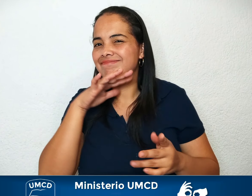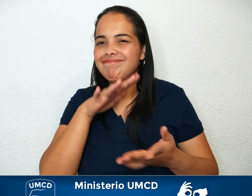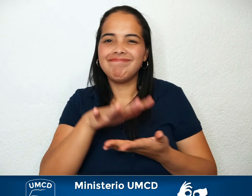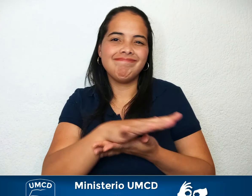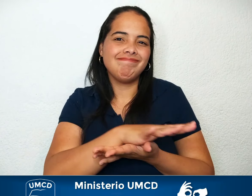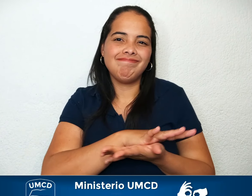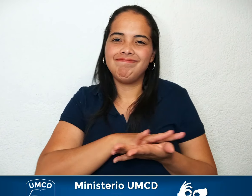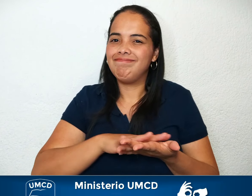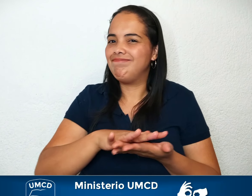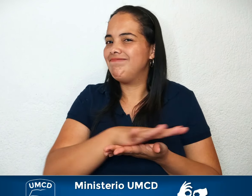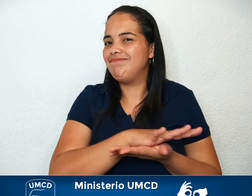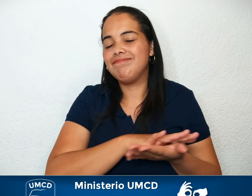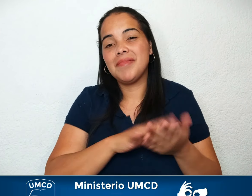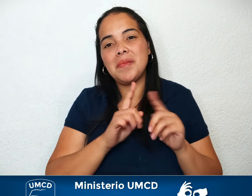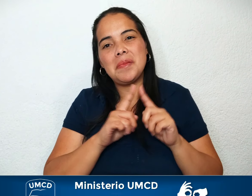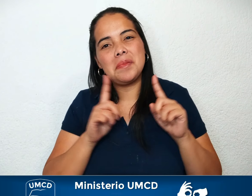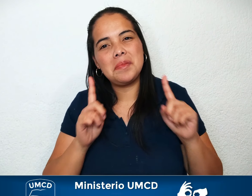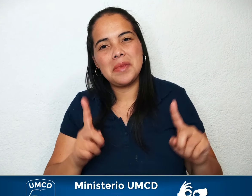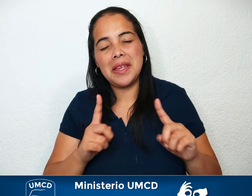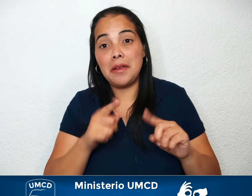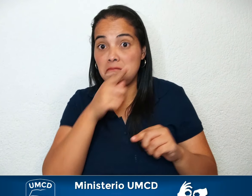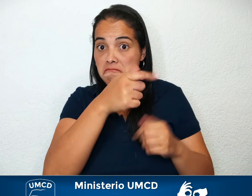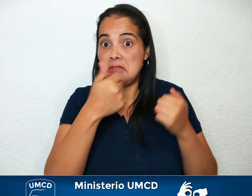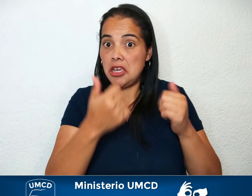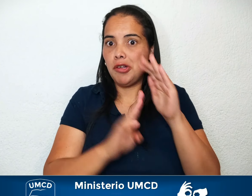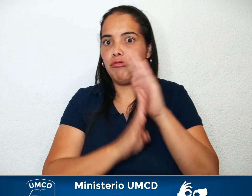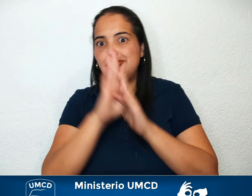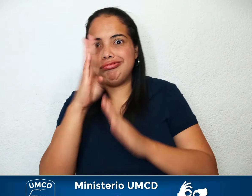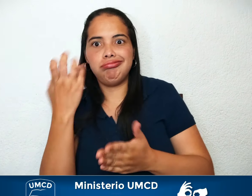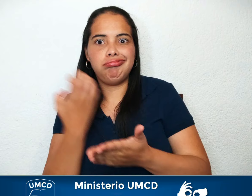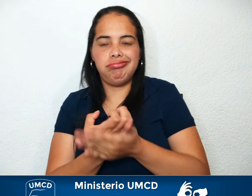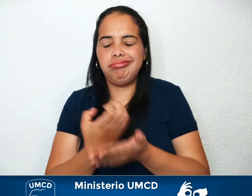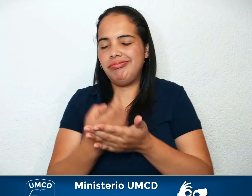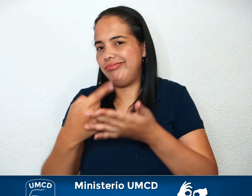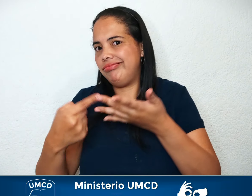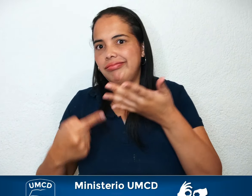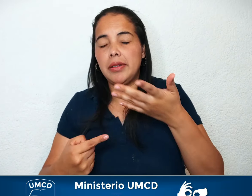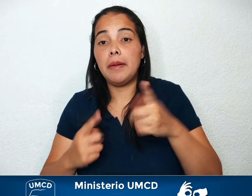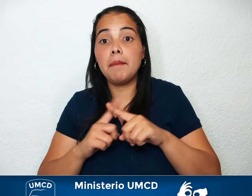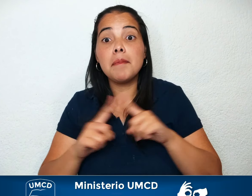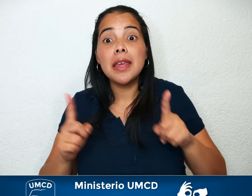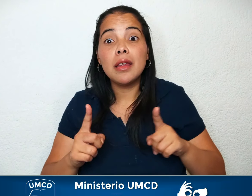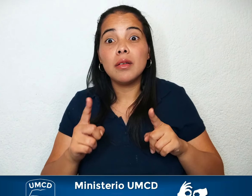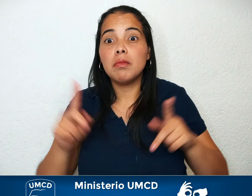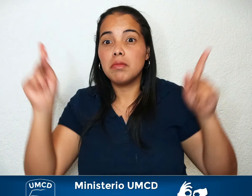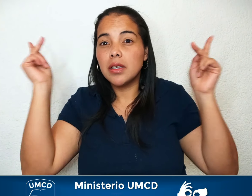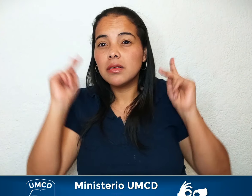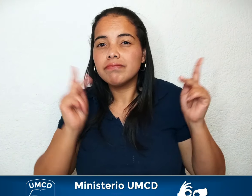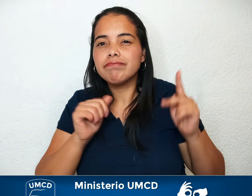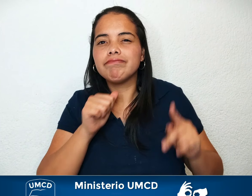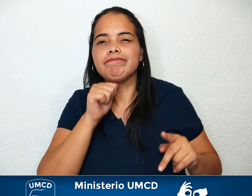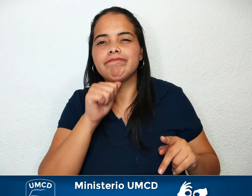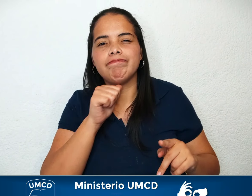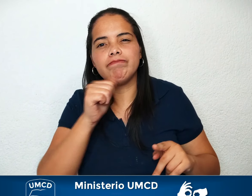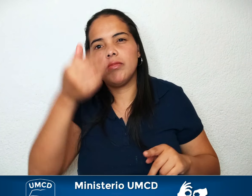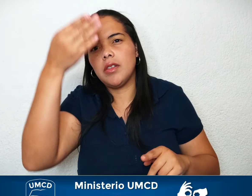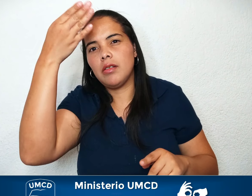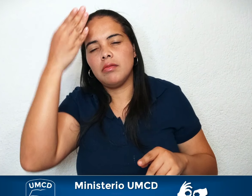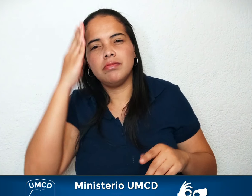que tenía, lamentablemente el sello sobre el cual la ciudad de Corinto existía. Y es